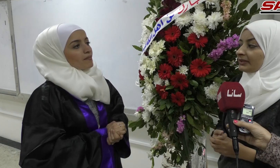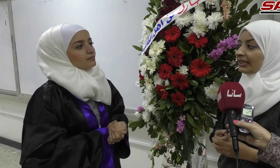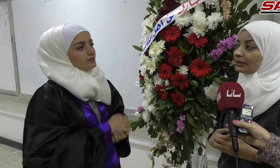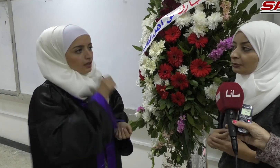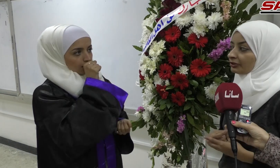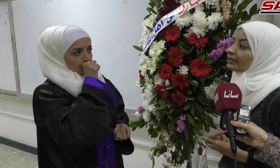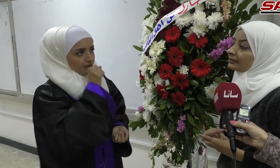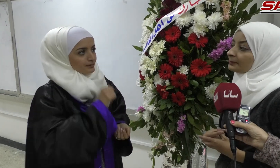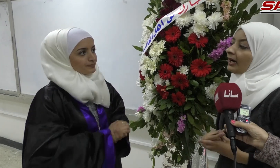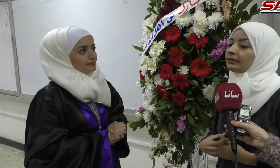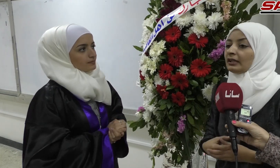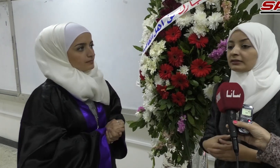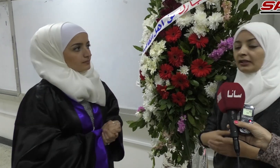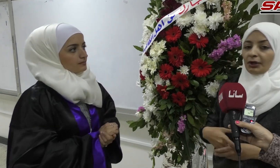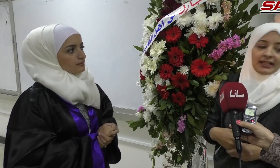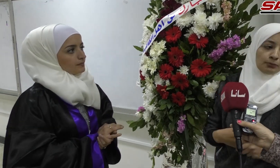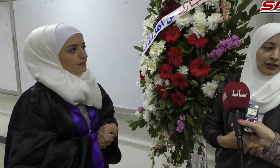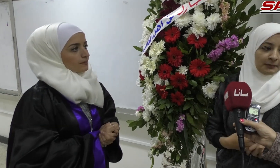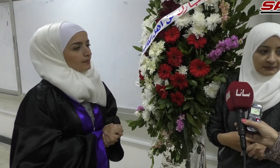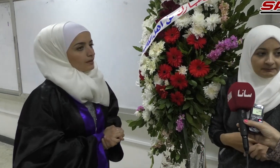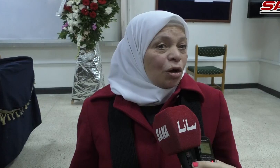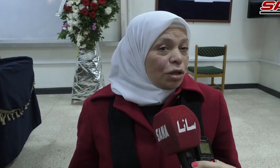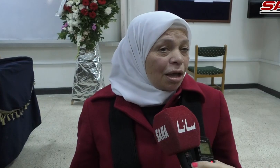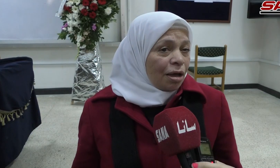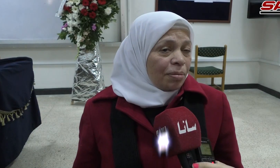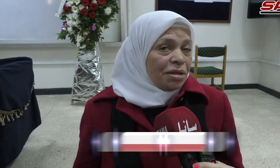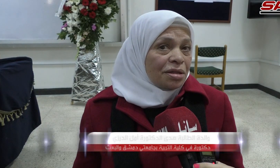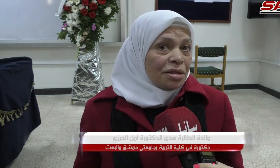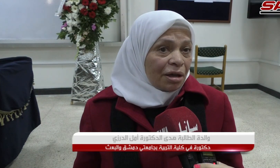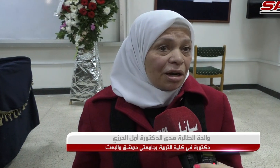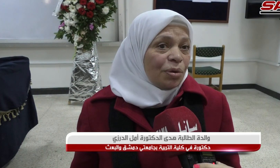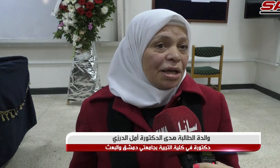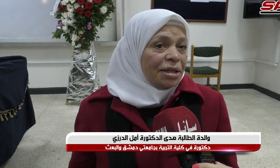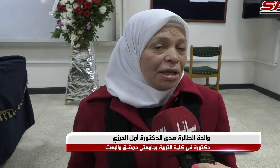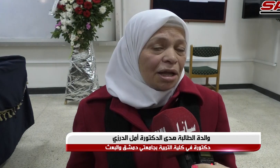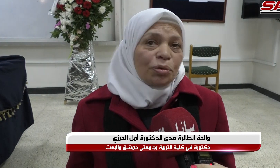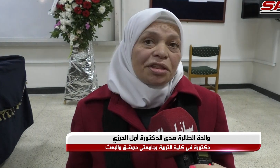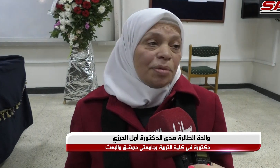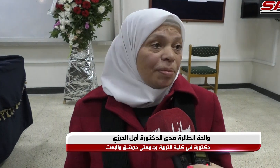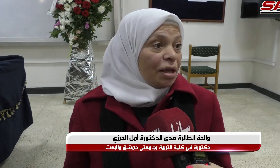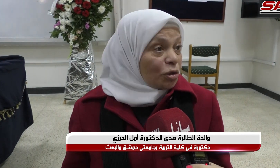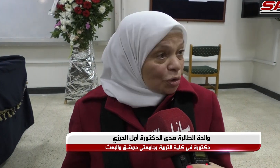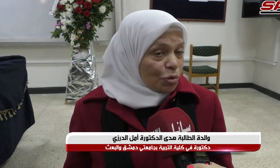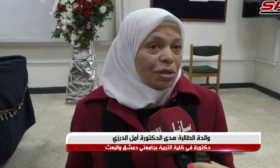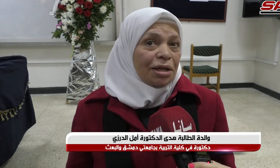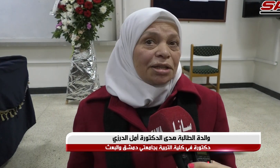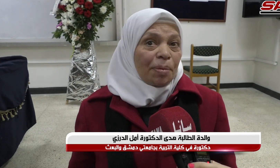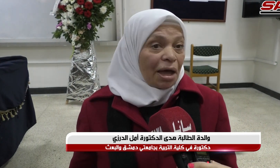هي المشكلات بحال طلعوا عليها المعلمين. هدى من صغرة وهي عندها إرادة وتصميم أنها تدرس وأنها تتعب على